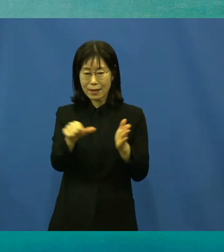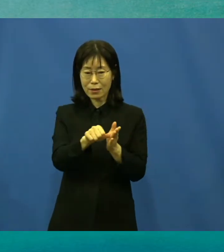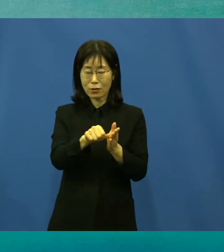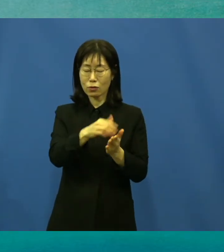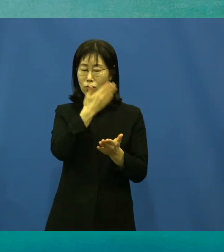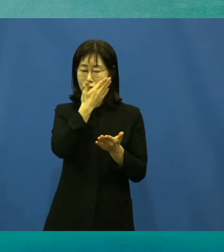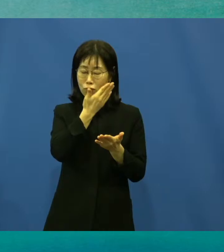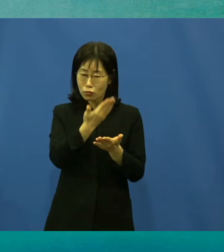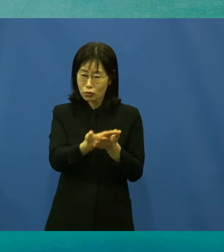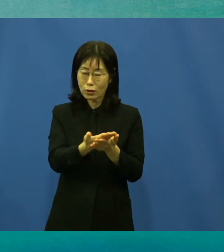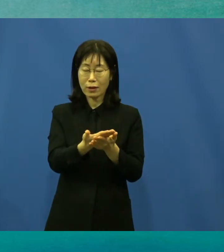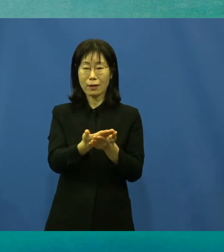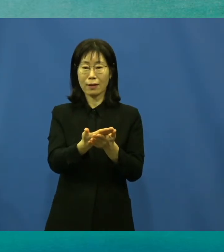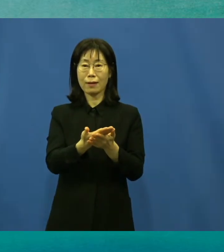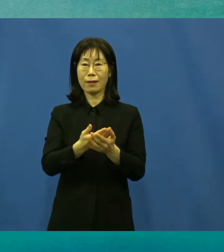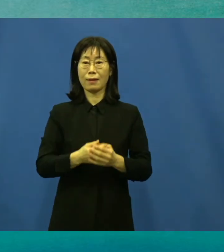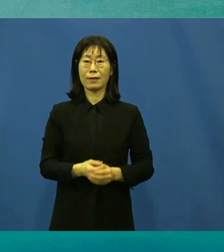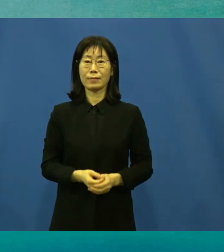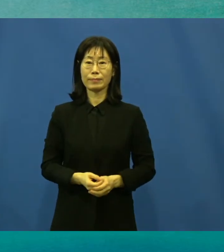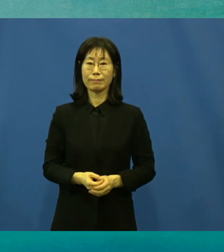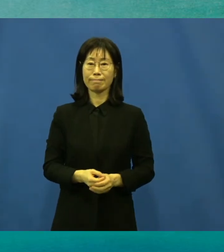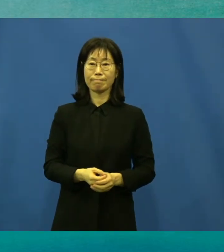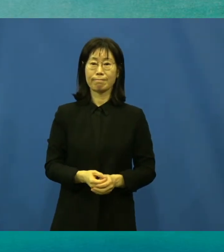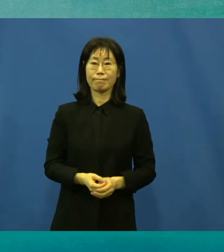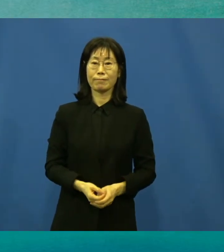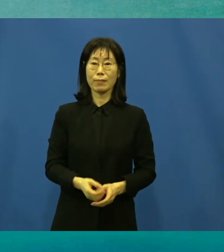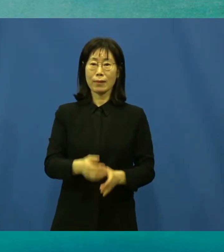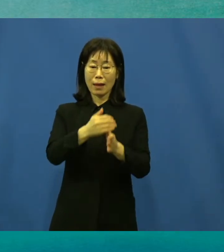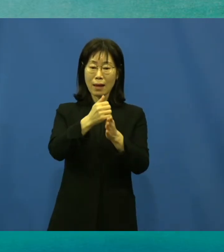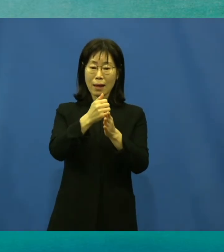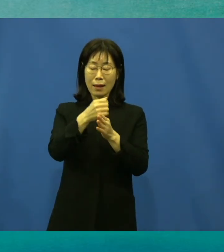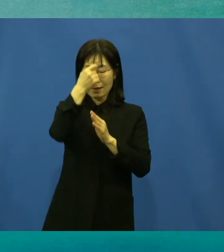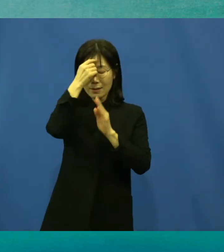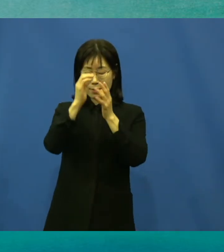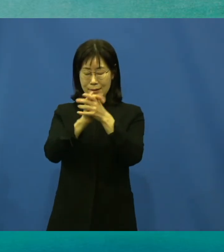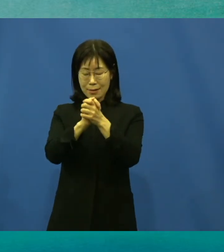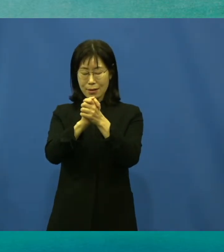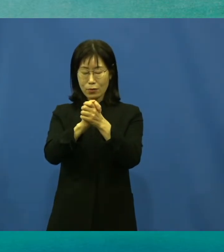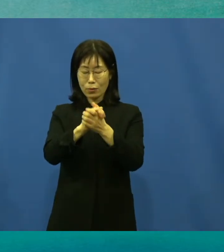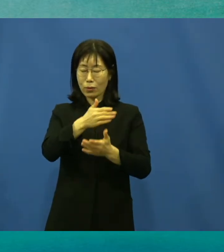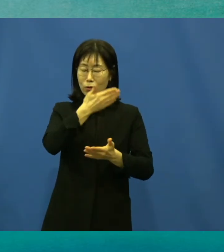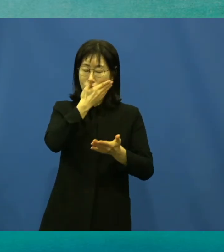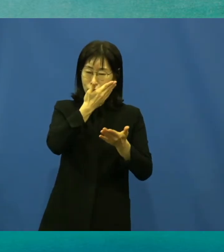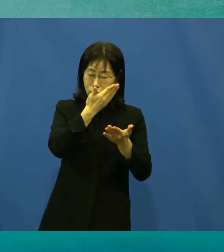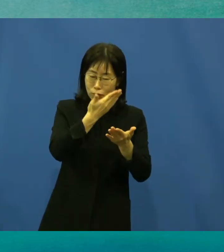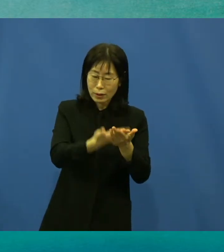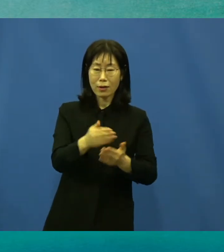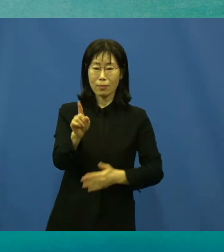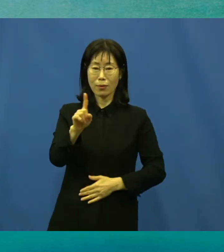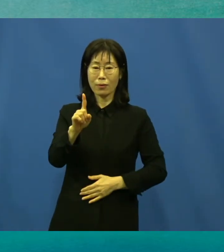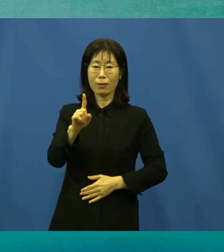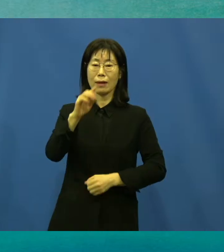자, 여러분, 기도가 왜 위대한 것입니까? 우리의 기도를 하나님이 들으시기 때문입니다.